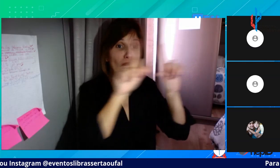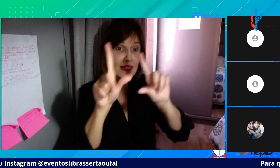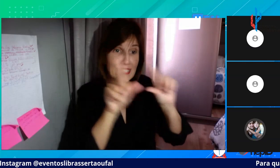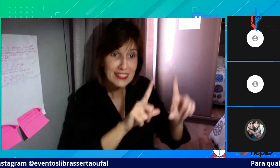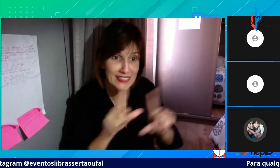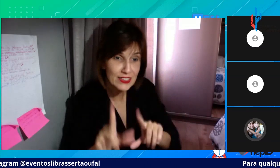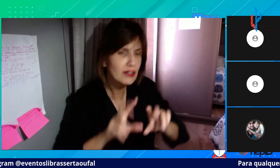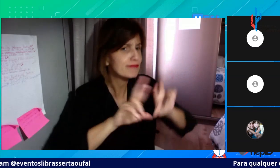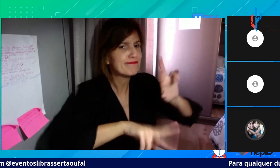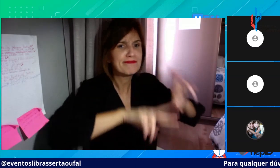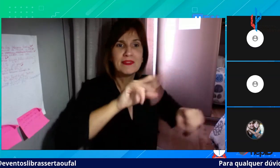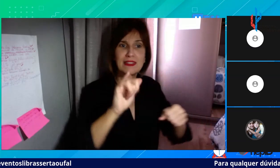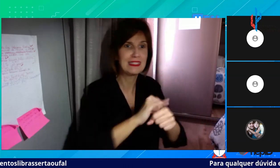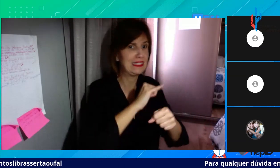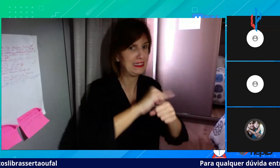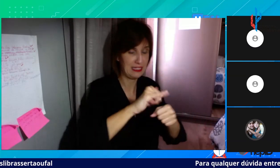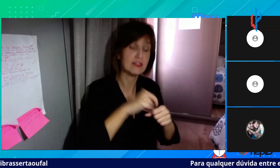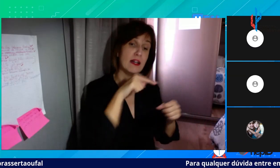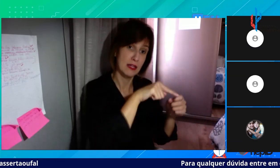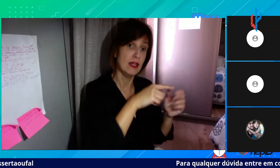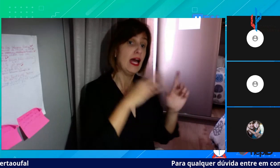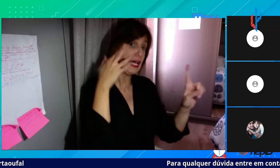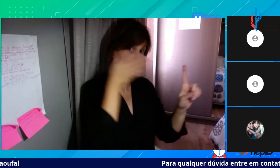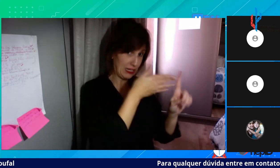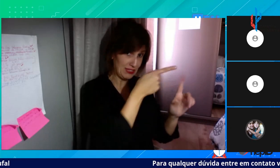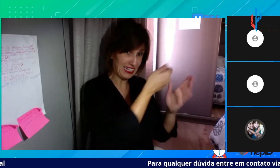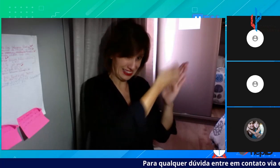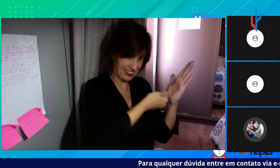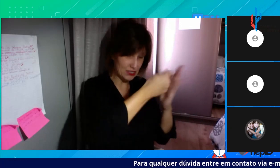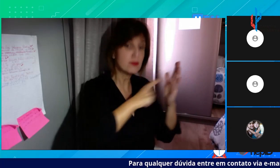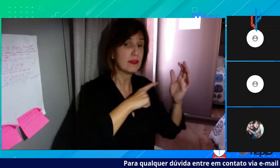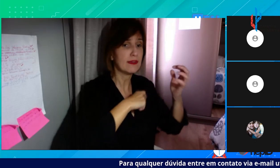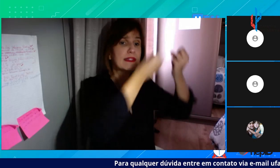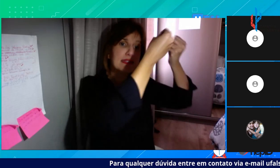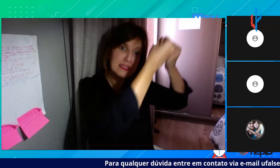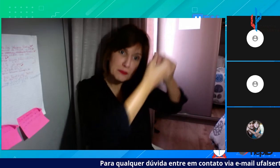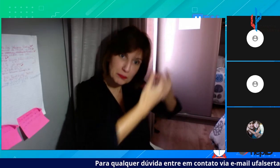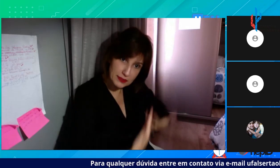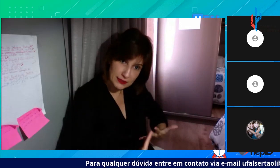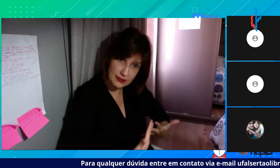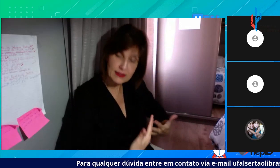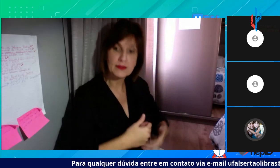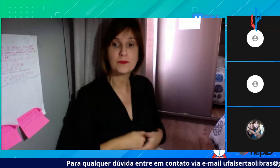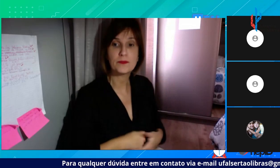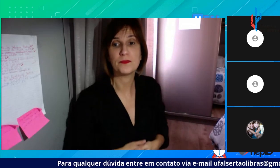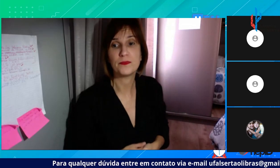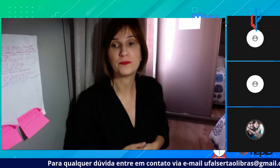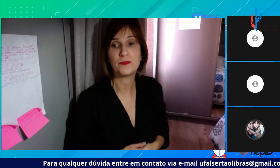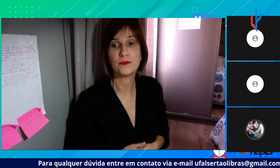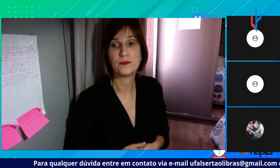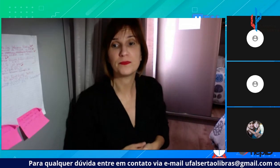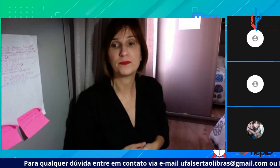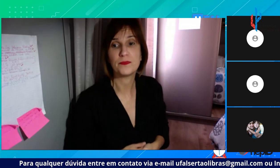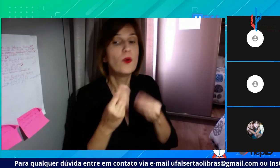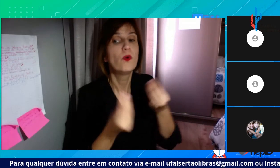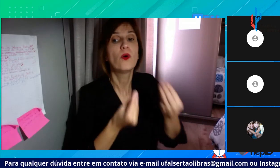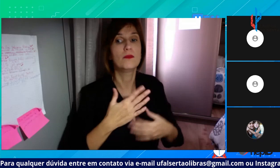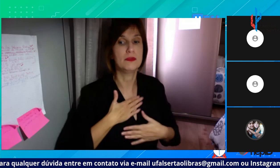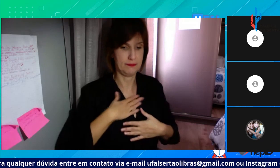Então, poderiam ser vídeos ou escritas de sinais, diferentes estratégias também, dentro dos referenciais que a